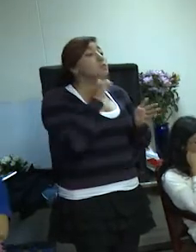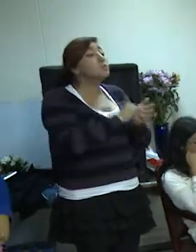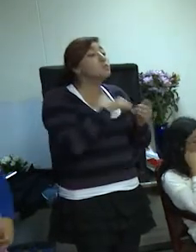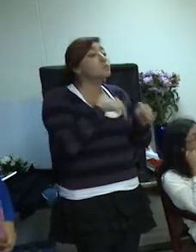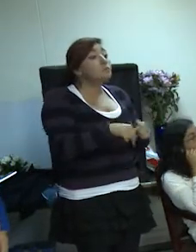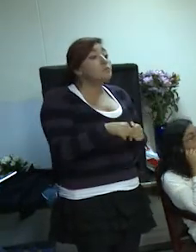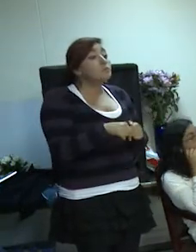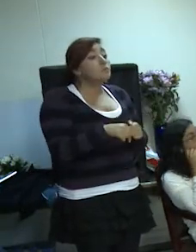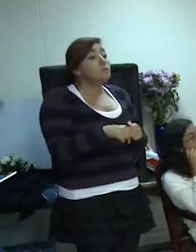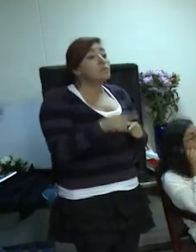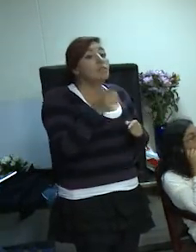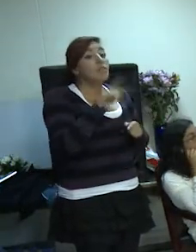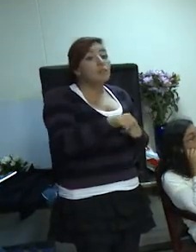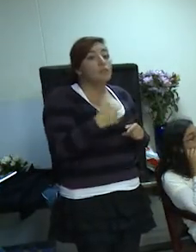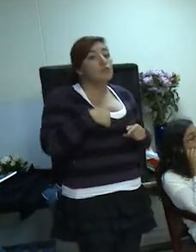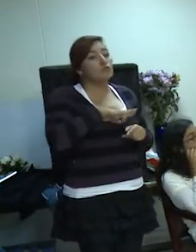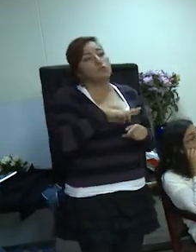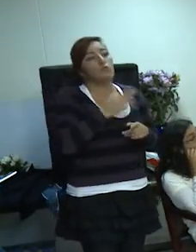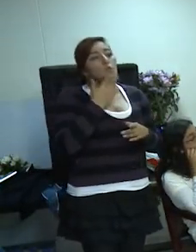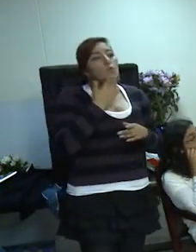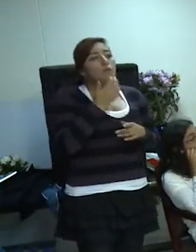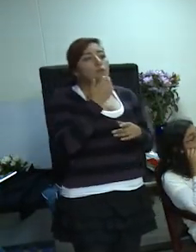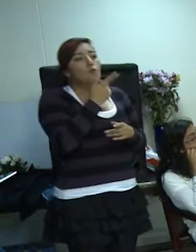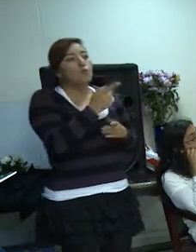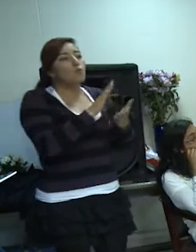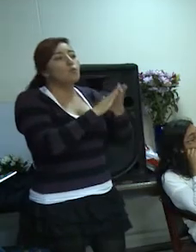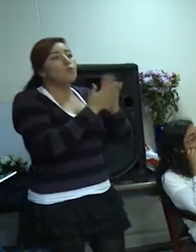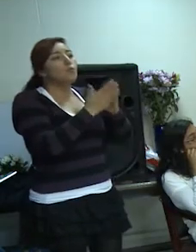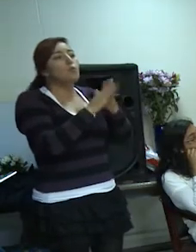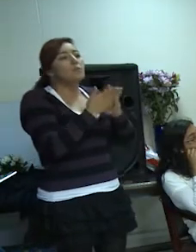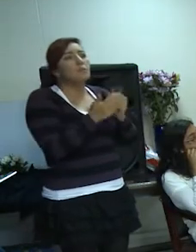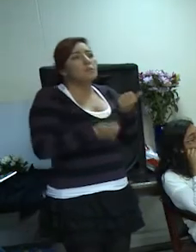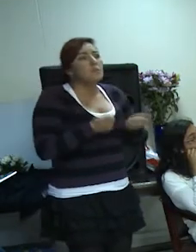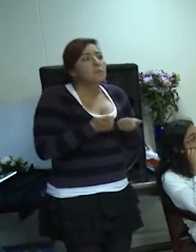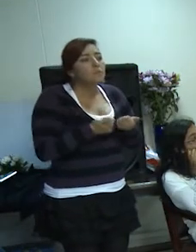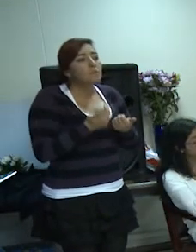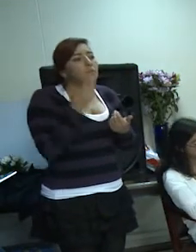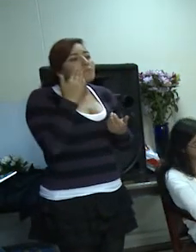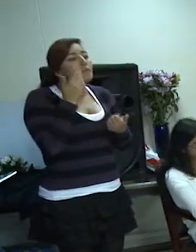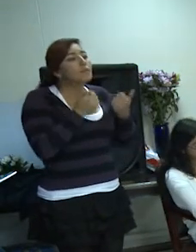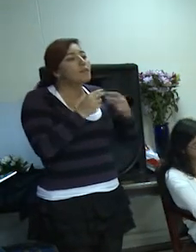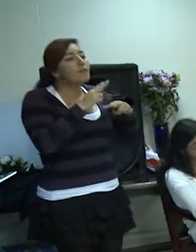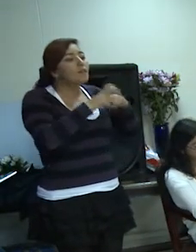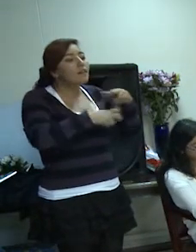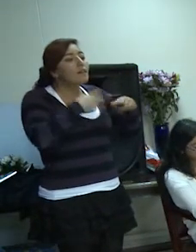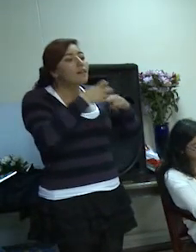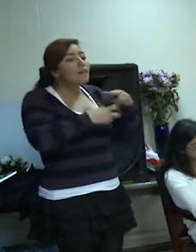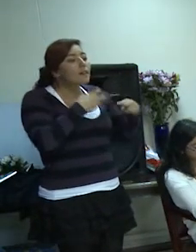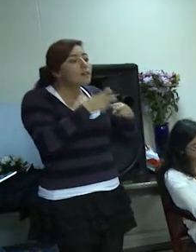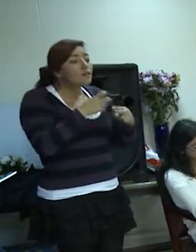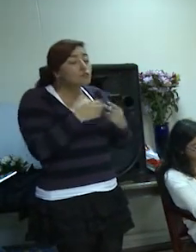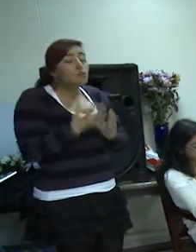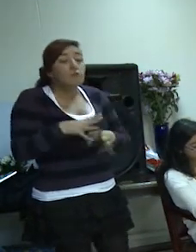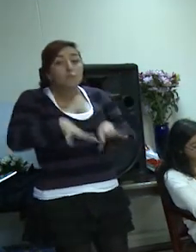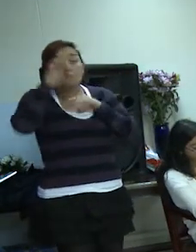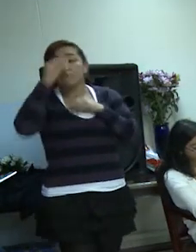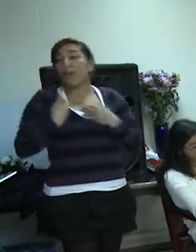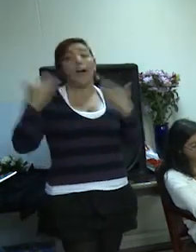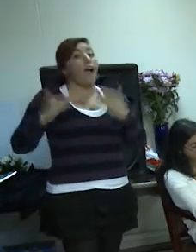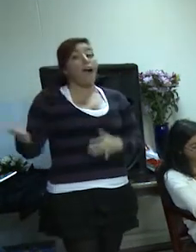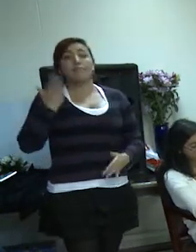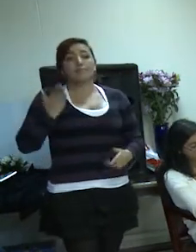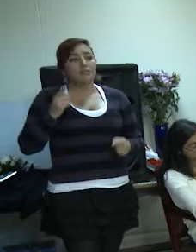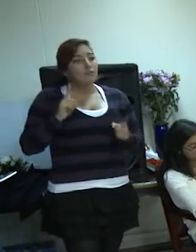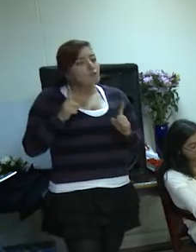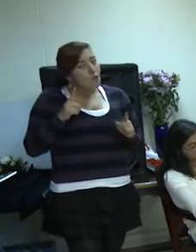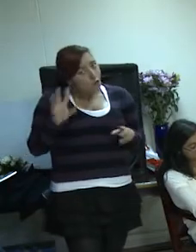condición también para nosotros cuando tenemos que afrontar comunidades, y es la actitud de aprender y desaprender permanentemente.